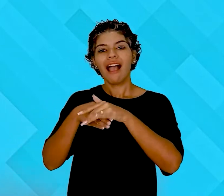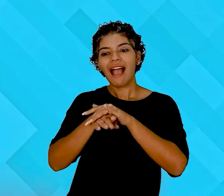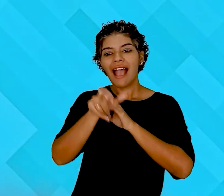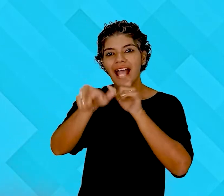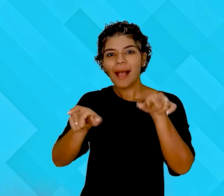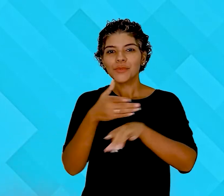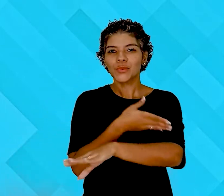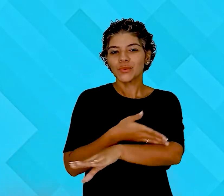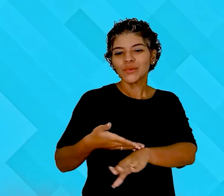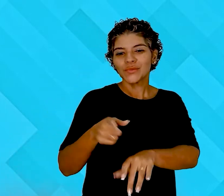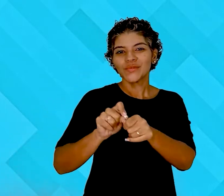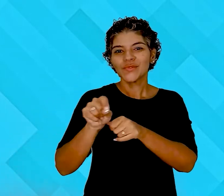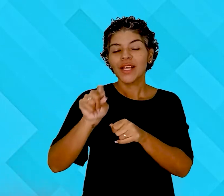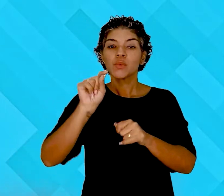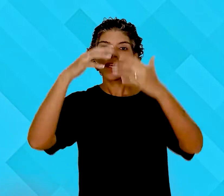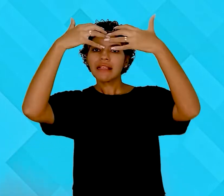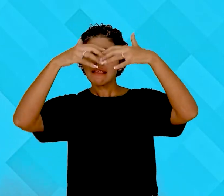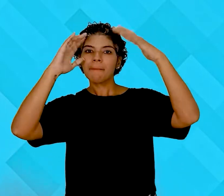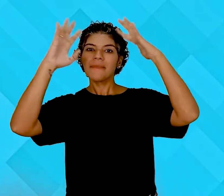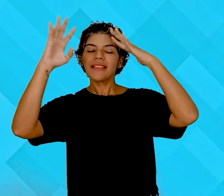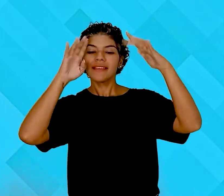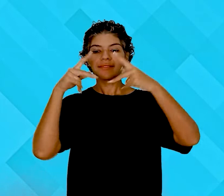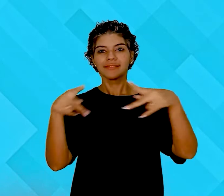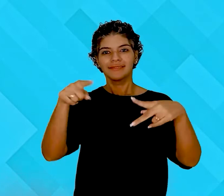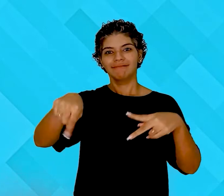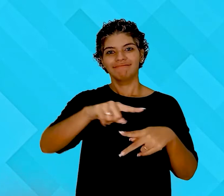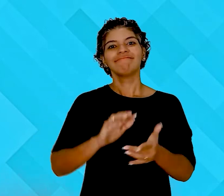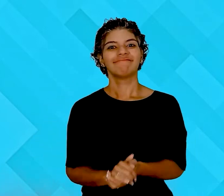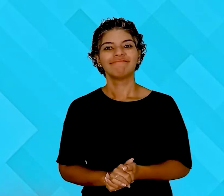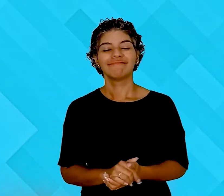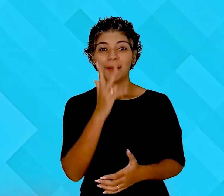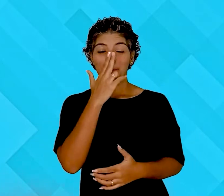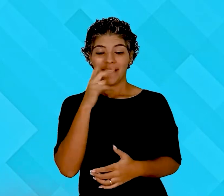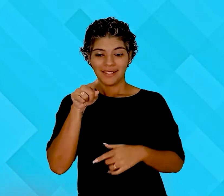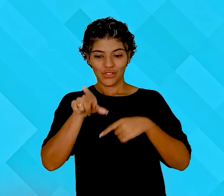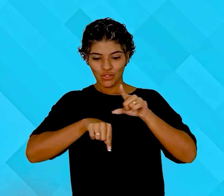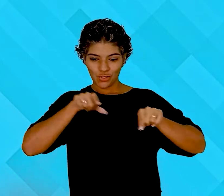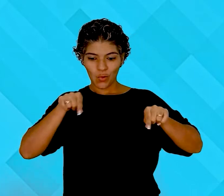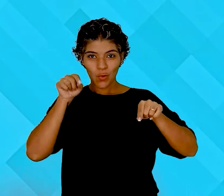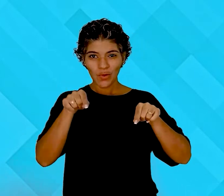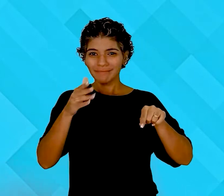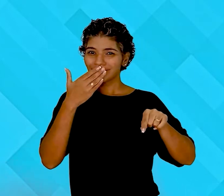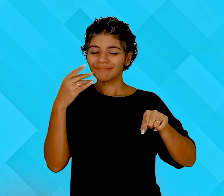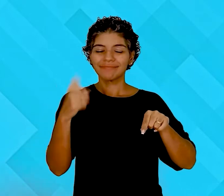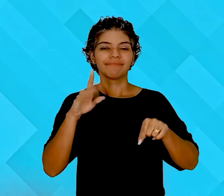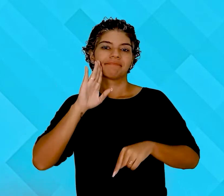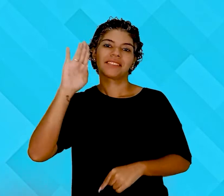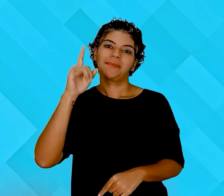pensa. Então, essa preditividade, ela é fundamental que a gente possa entender